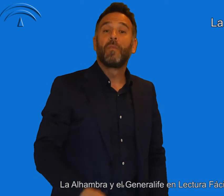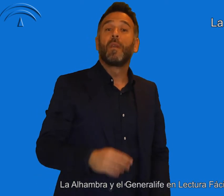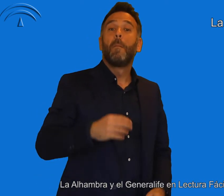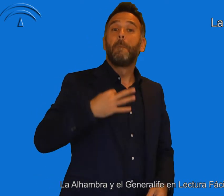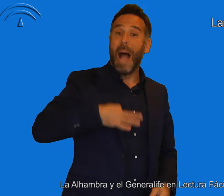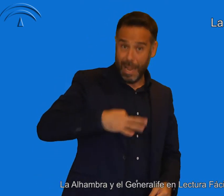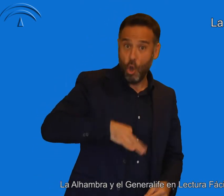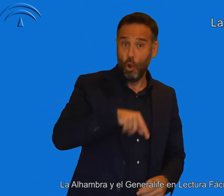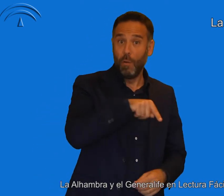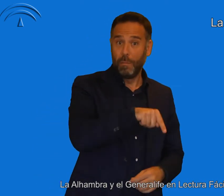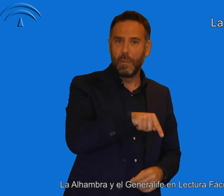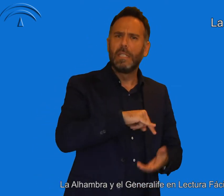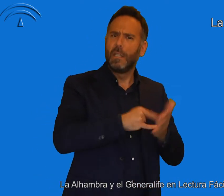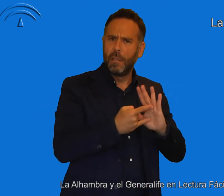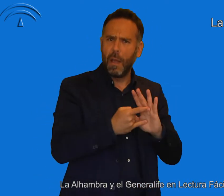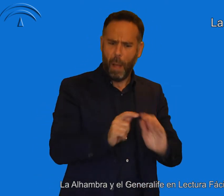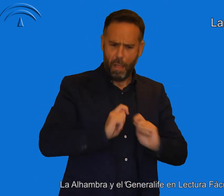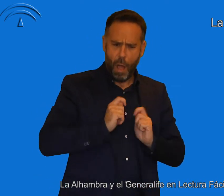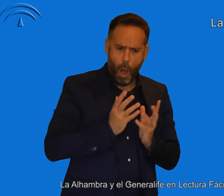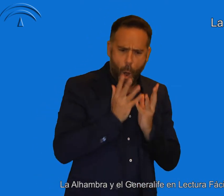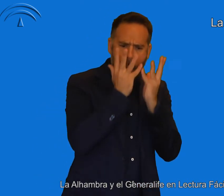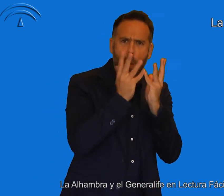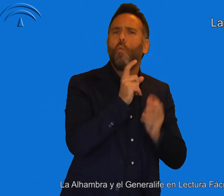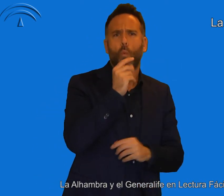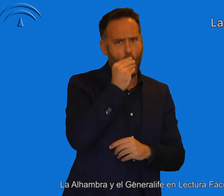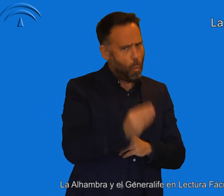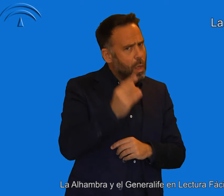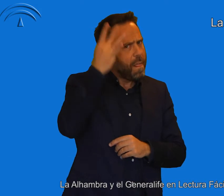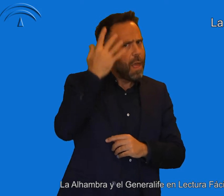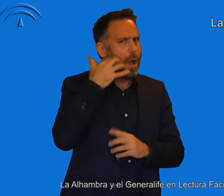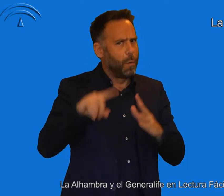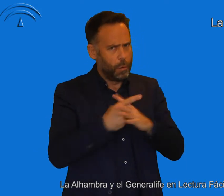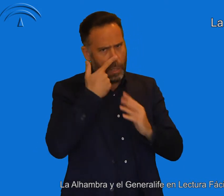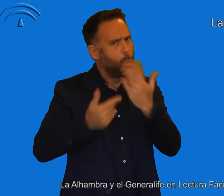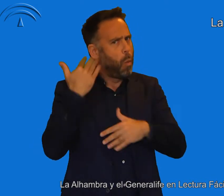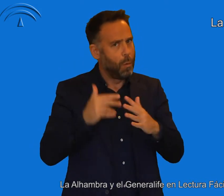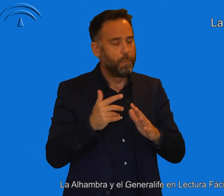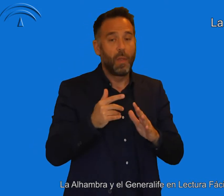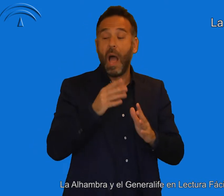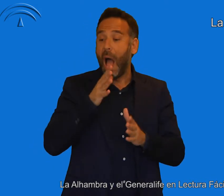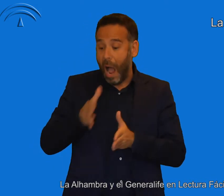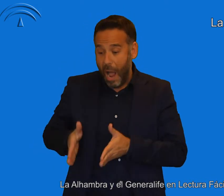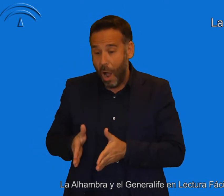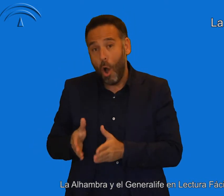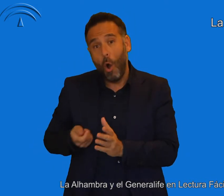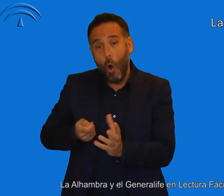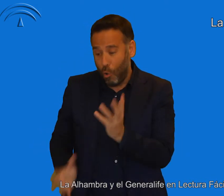Los baños disponían de un sistema de calefacción muy ingenioso. Un horno calentaba el aire de unas tuberías de